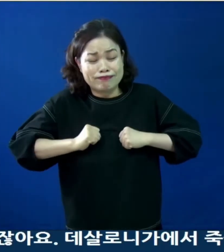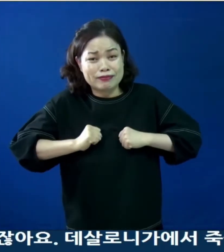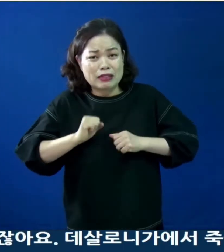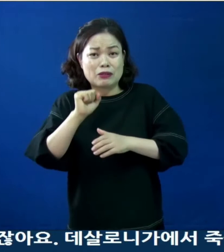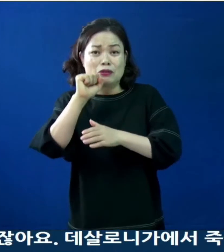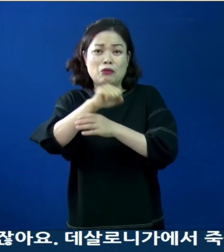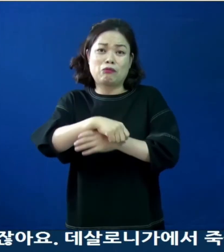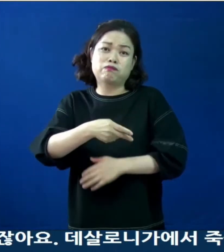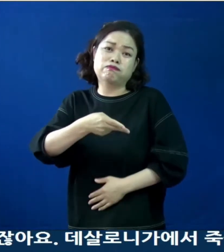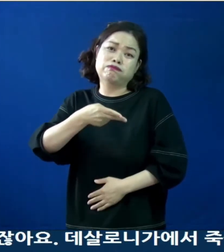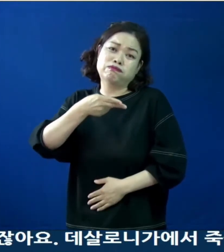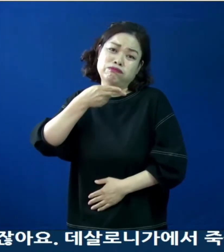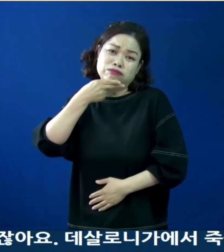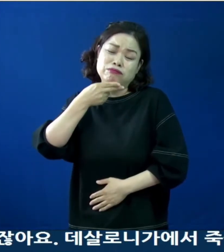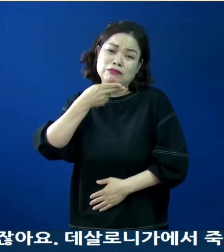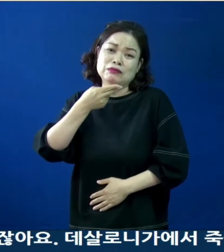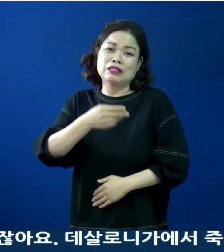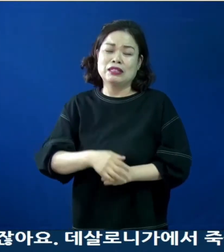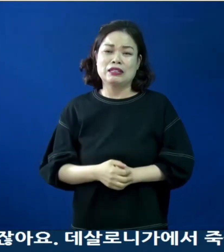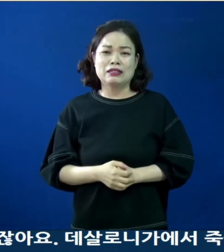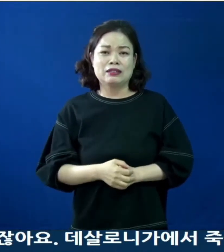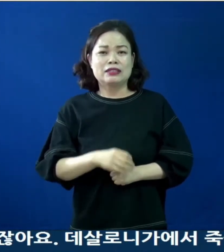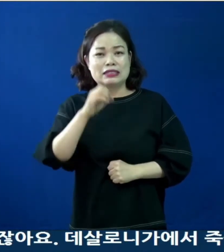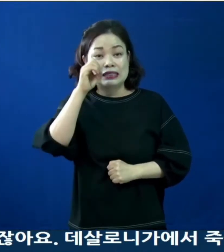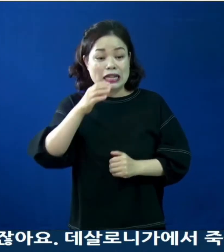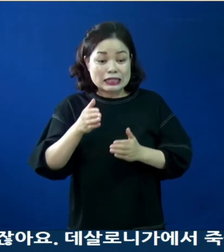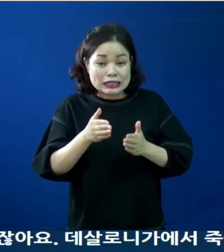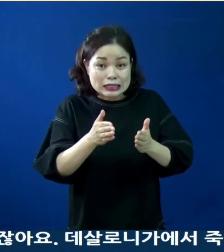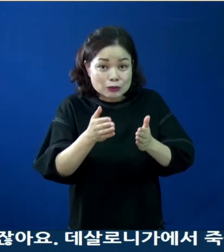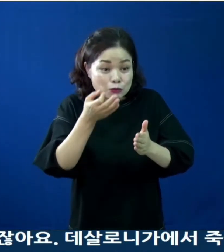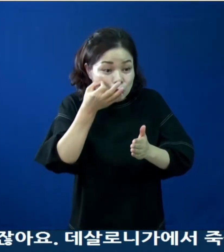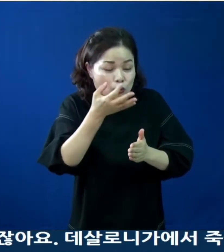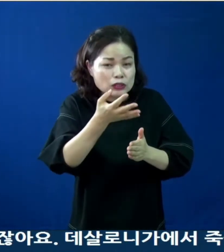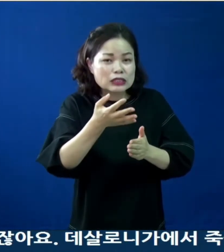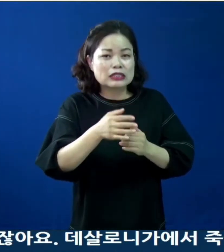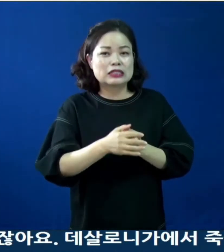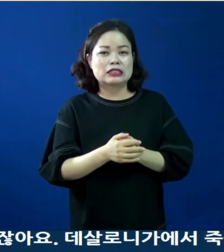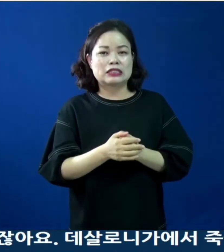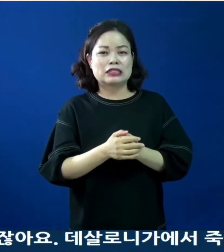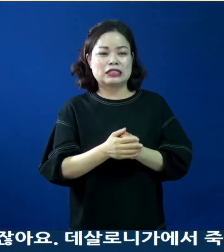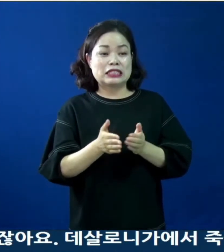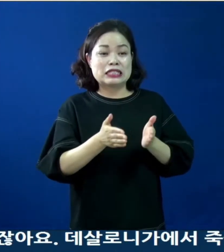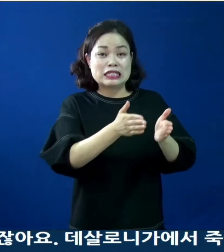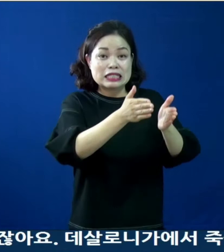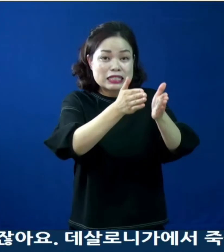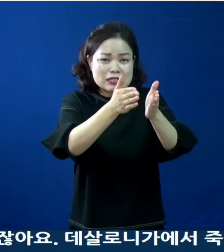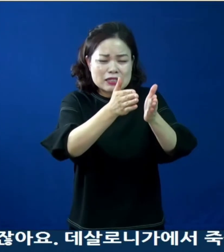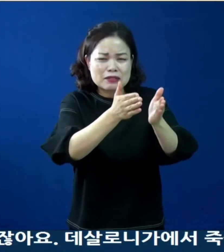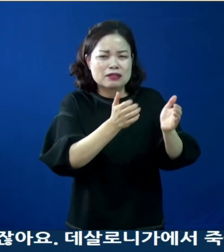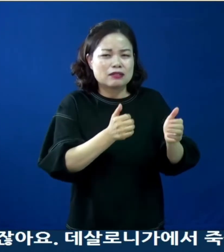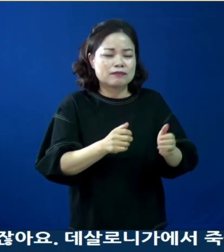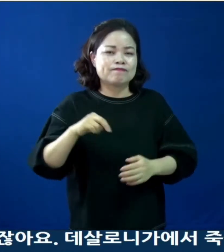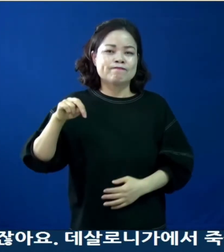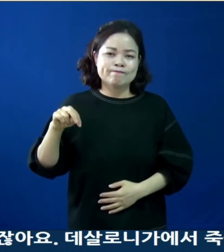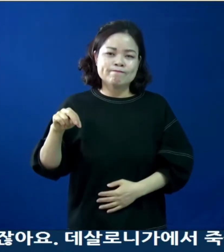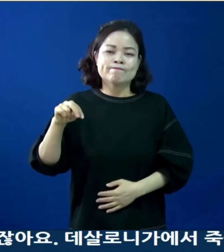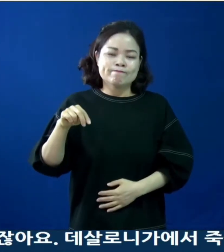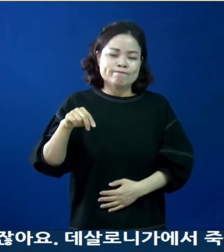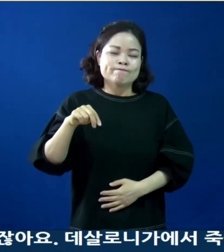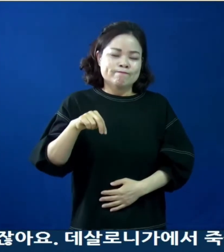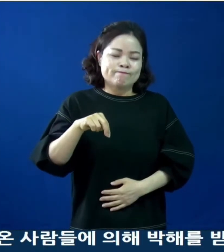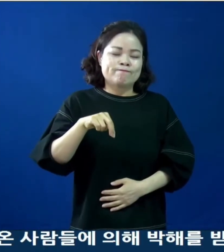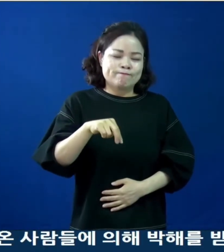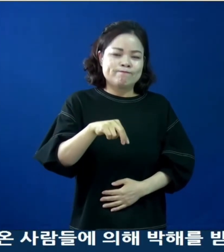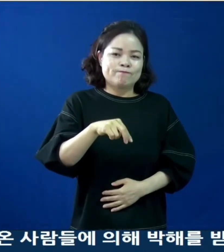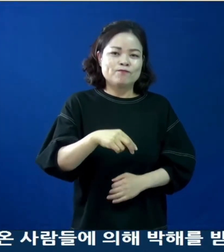열매도 많이 안 나는 상태에서 그냥 그 길, 아까 보여준 디올 코스 같은 길을 따라 혼자 뚜벅뚜벅